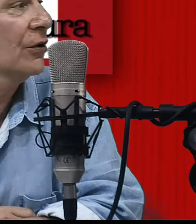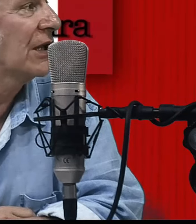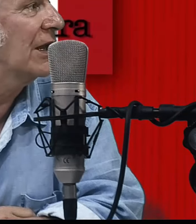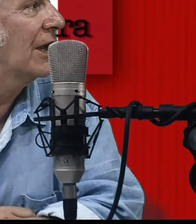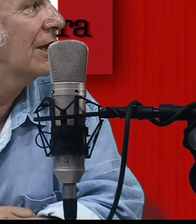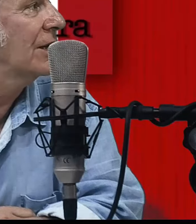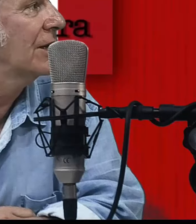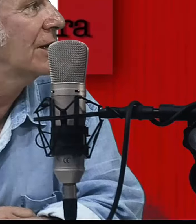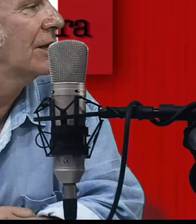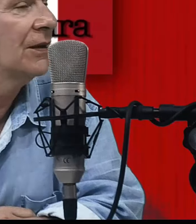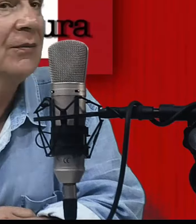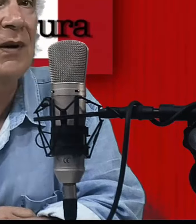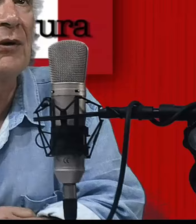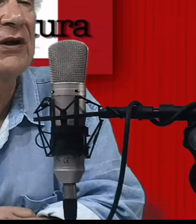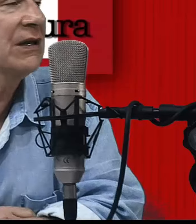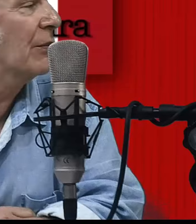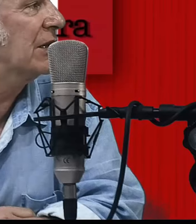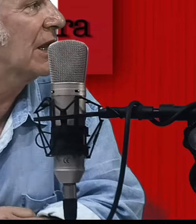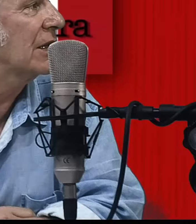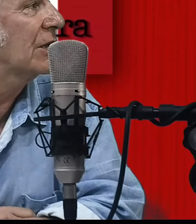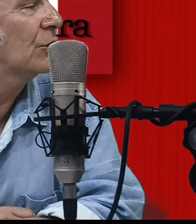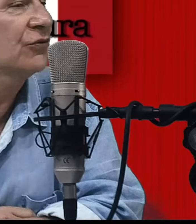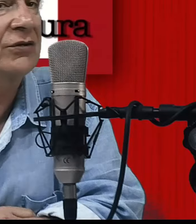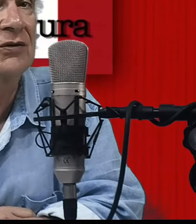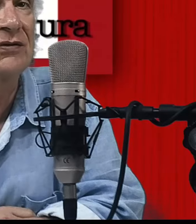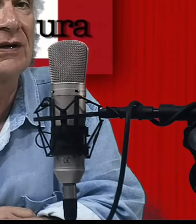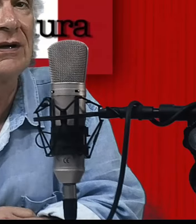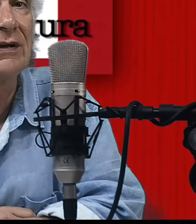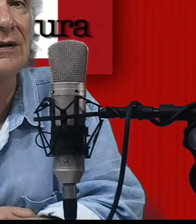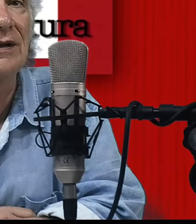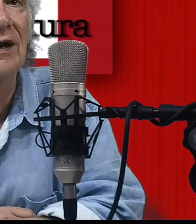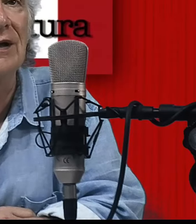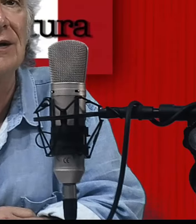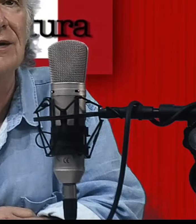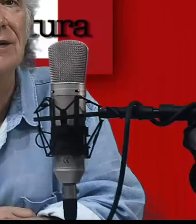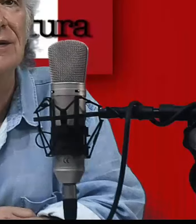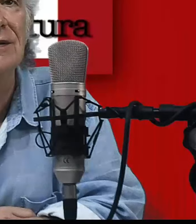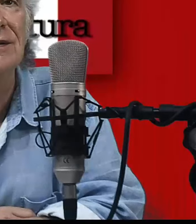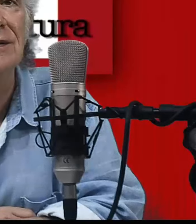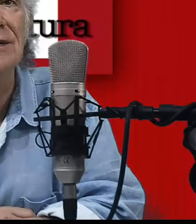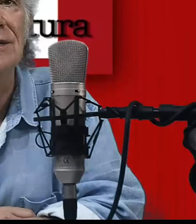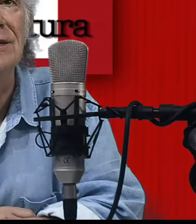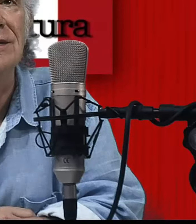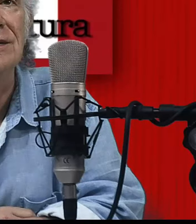¿O no lo tenía? Vamos directamente al discurso entonces. Dale.